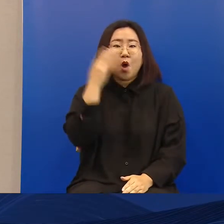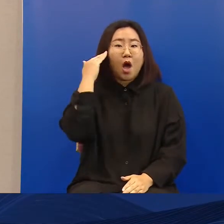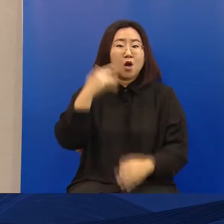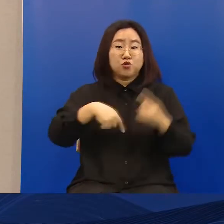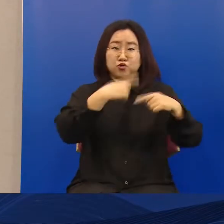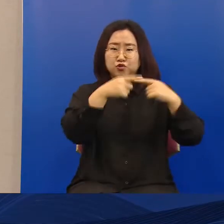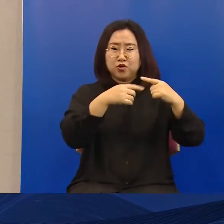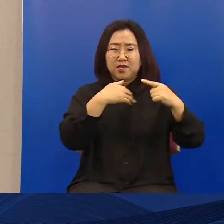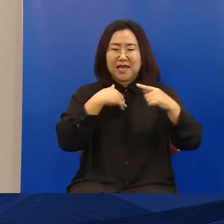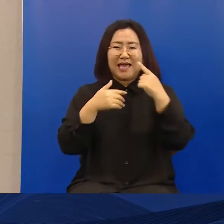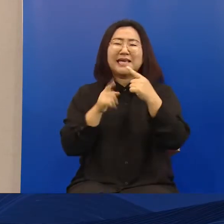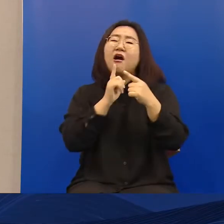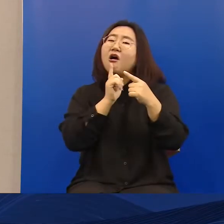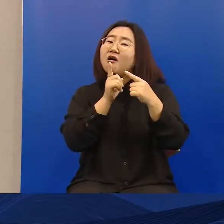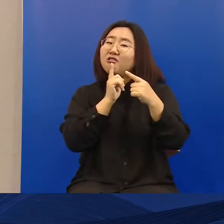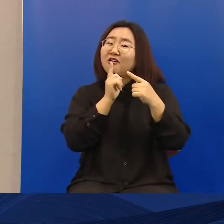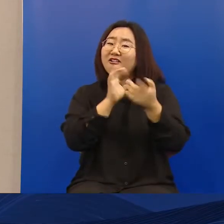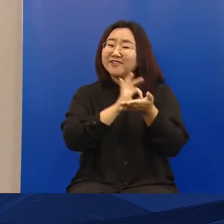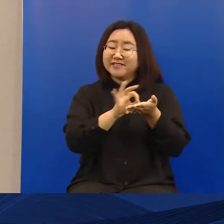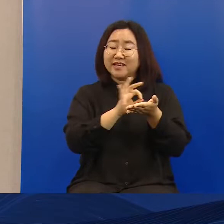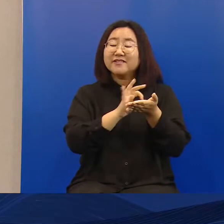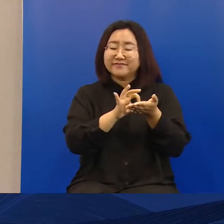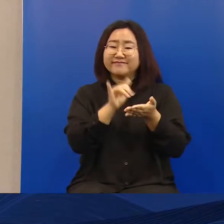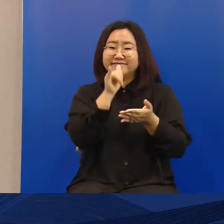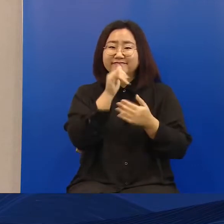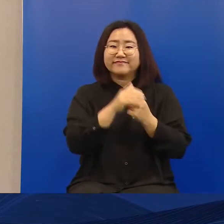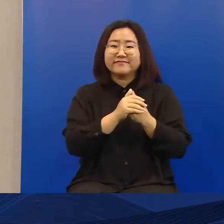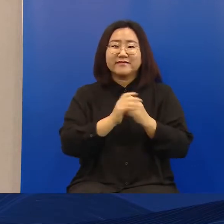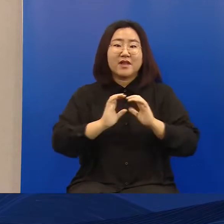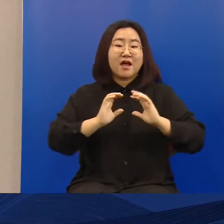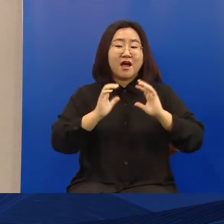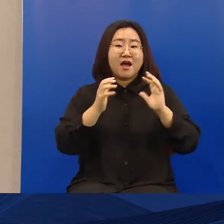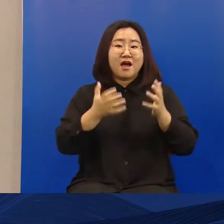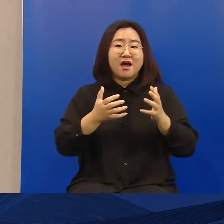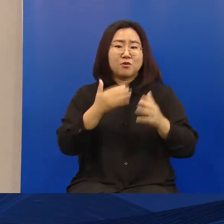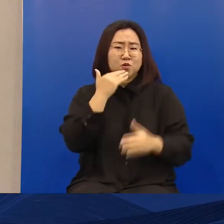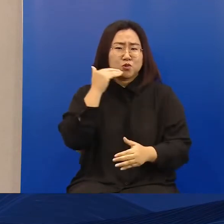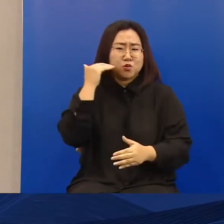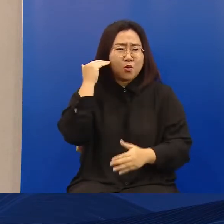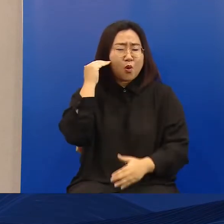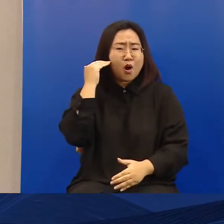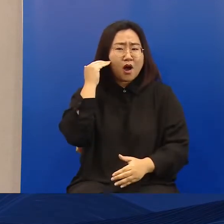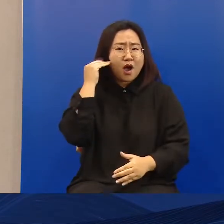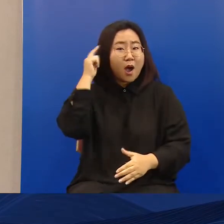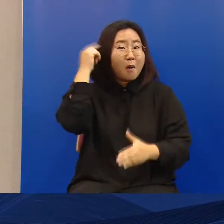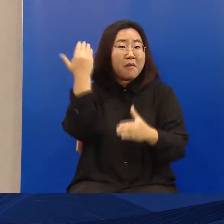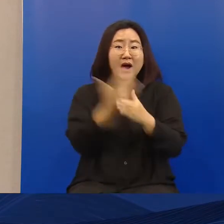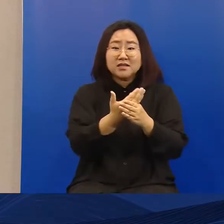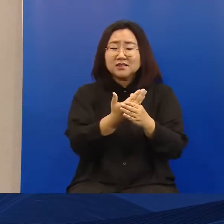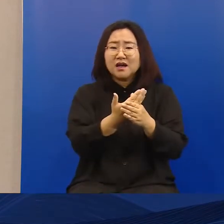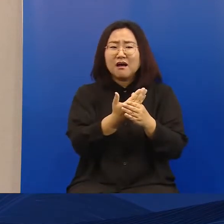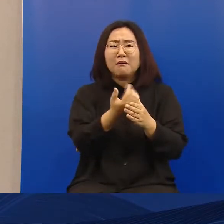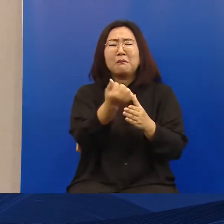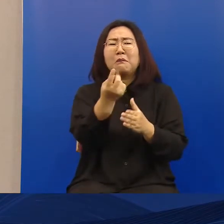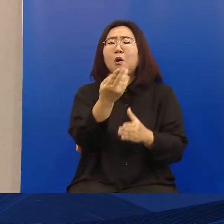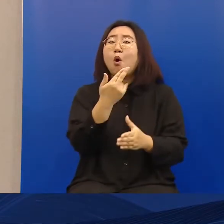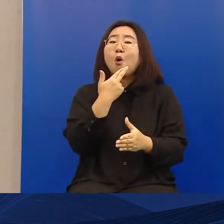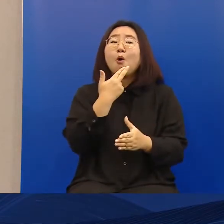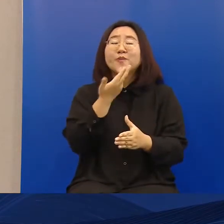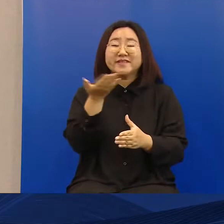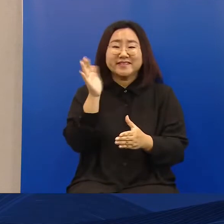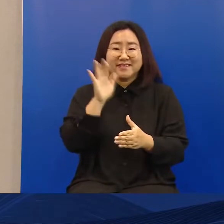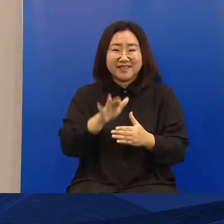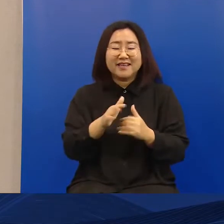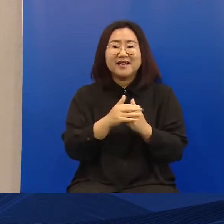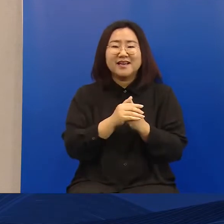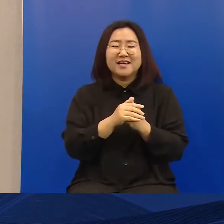한국 수호를 제일 언어로 사용하시는 분입니다. 국내에 청각장애를 갖고 계신 박사님들이 몇 분 안